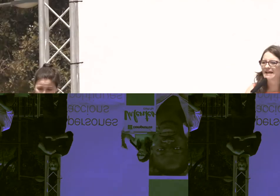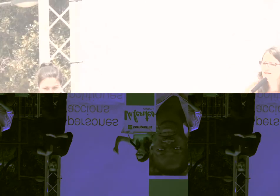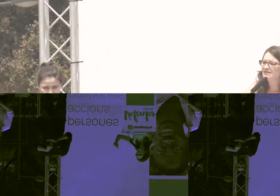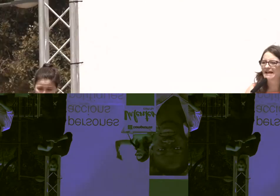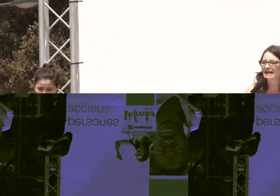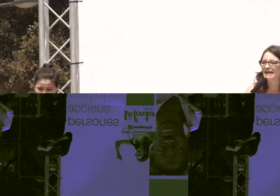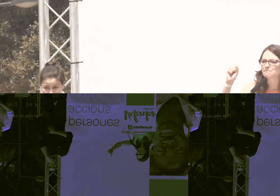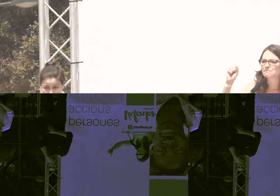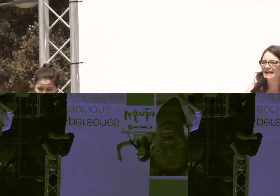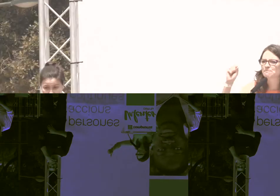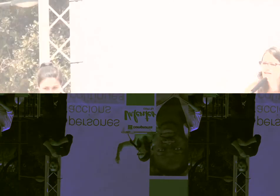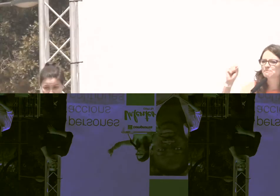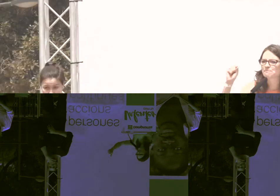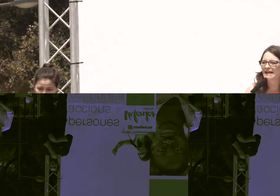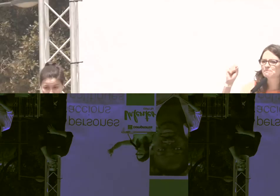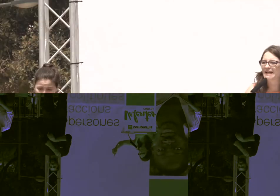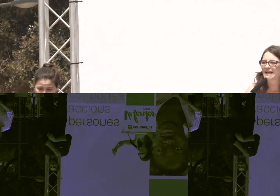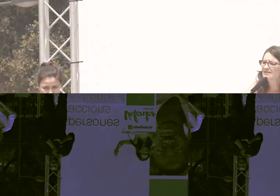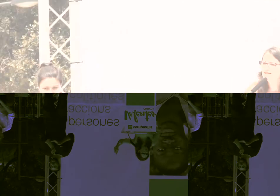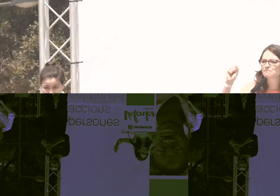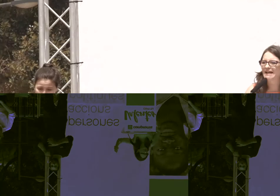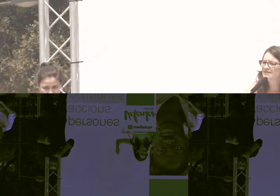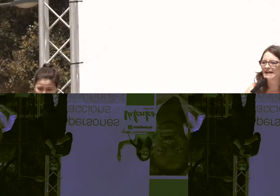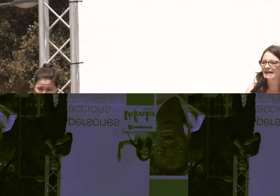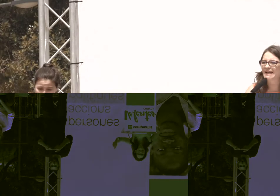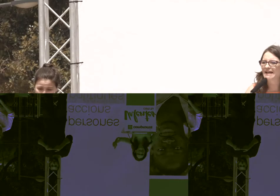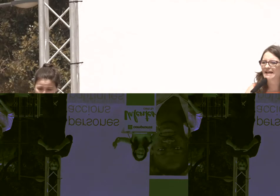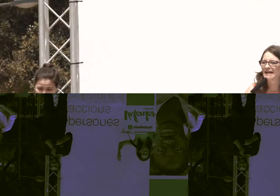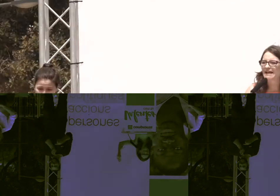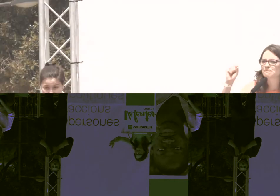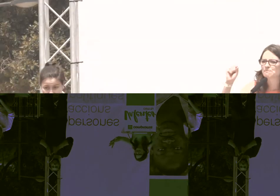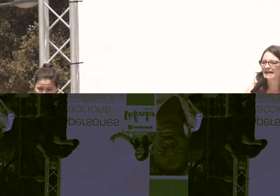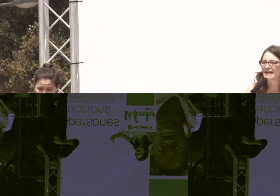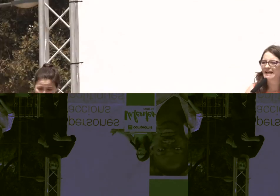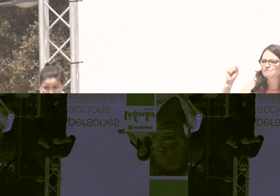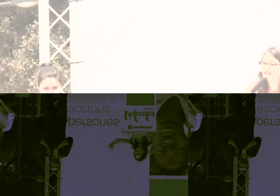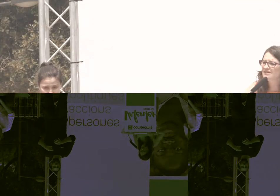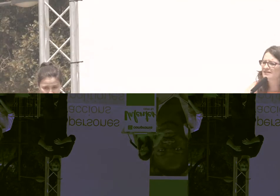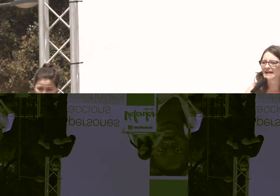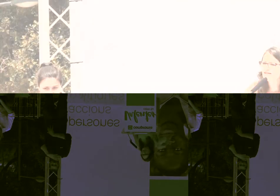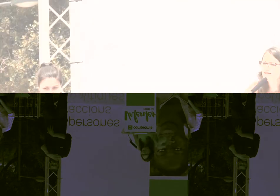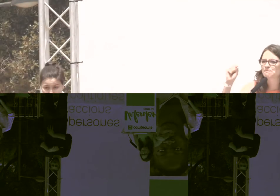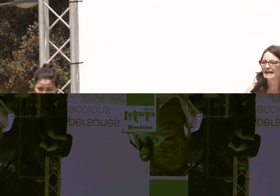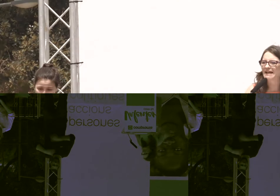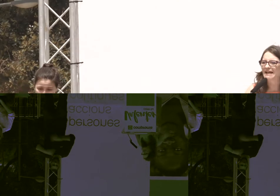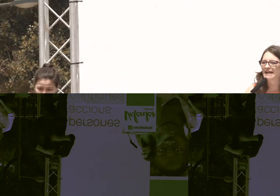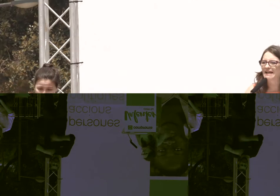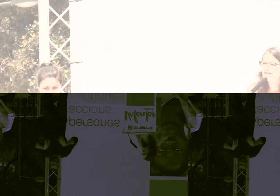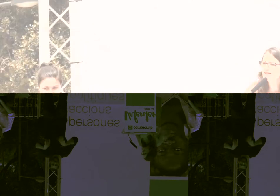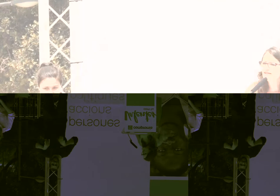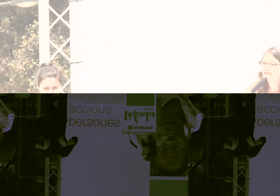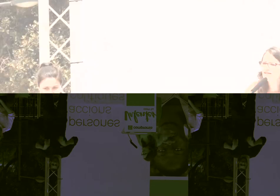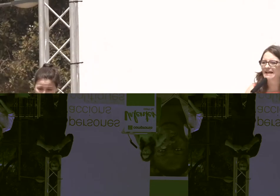reclamant finançament, inversions justes, un tracte just, i està reclamant la regularització del deute. Tenim un govern que està